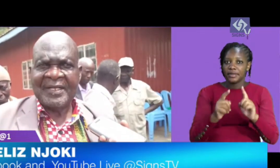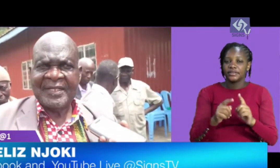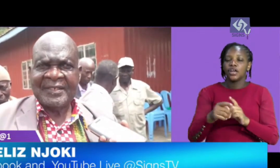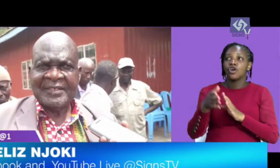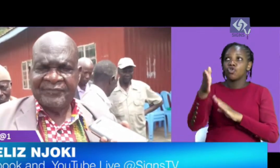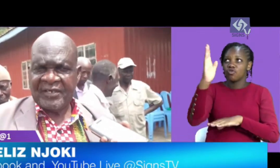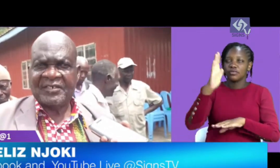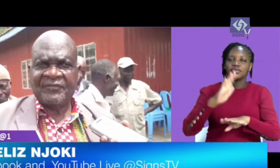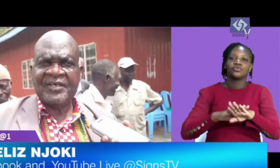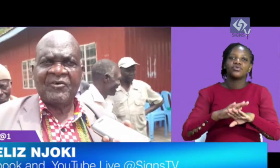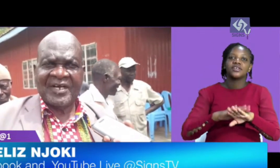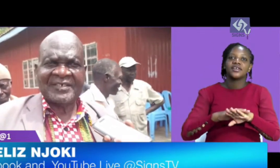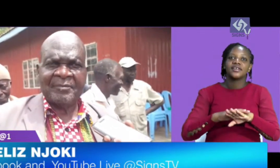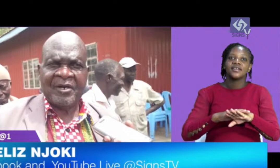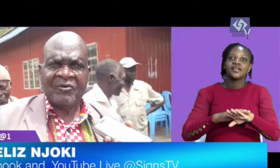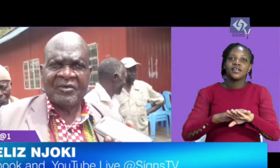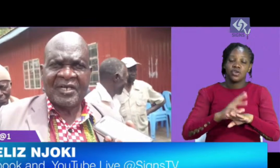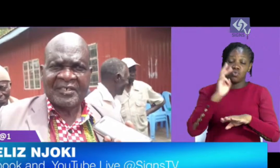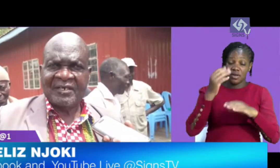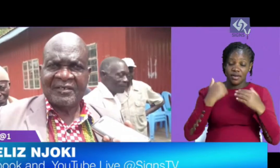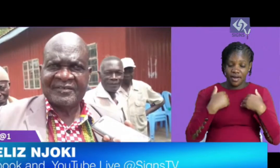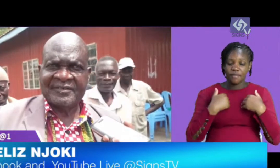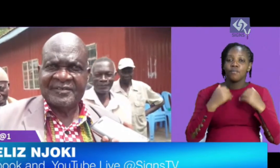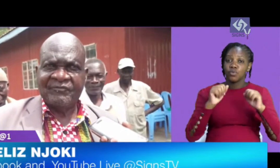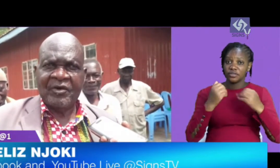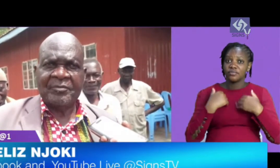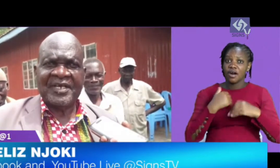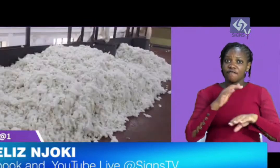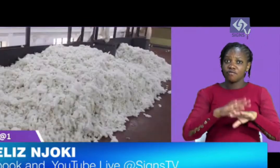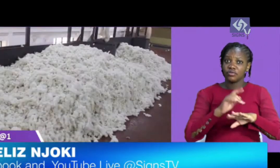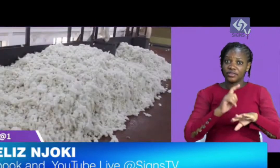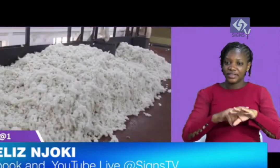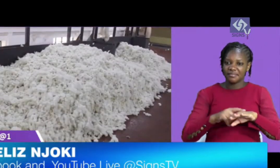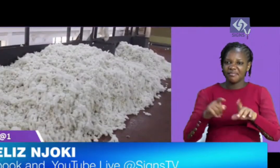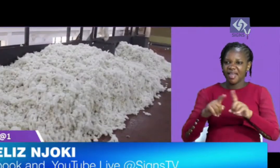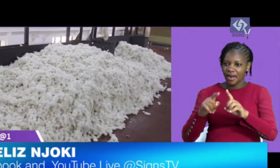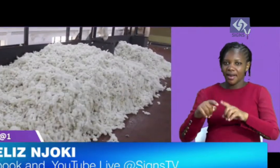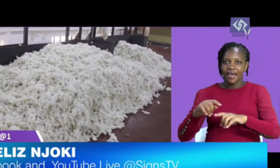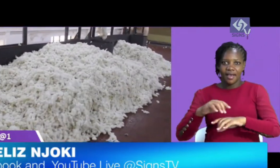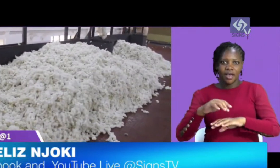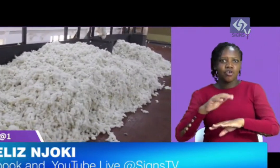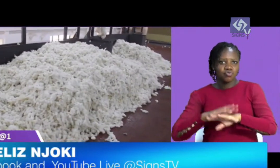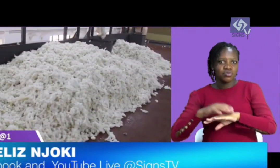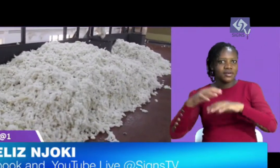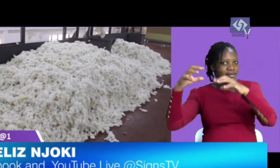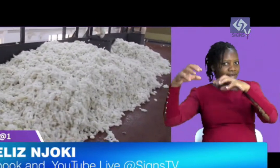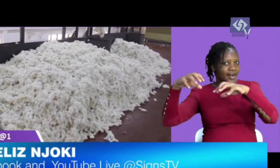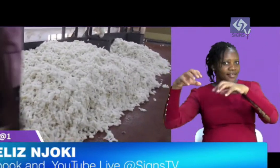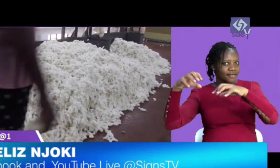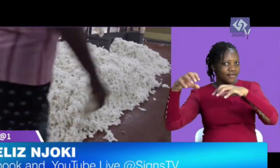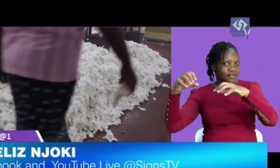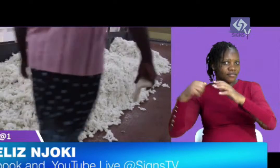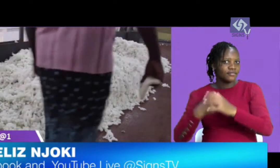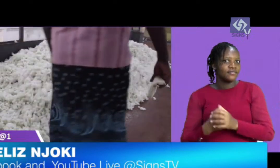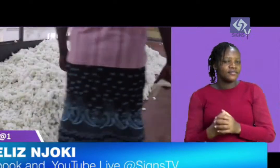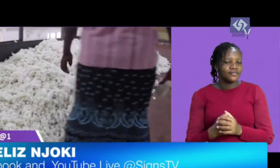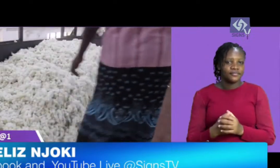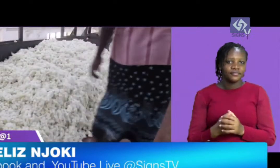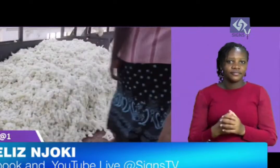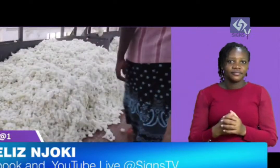mwema. Itafika wakati ambao ni mvua pia itakoma kuendelea na